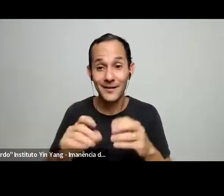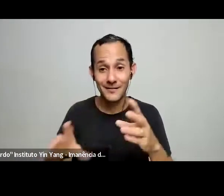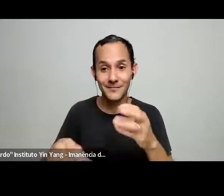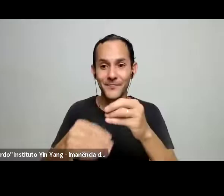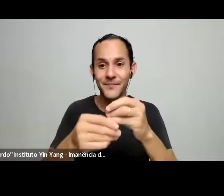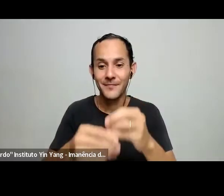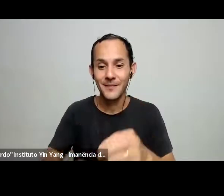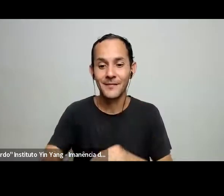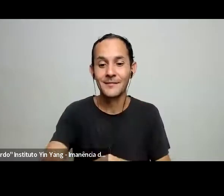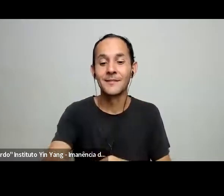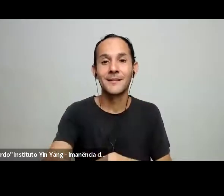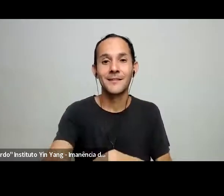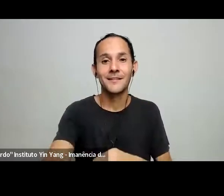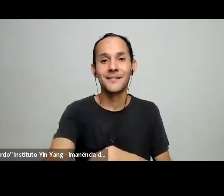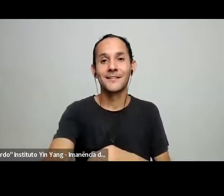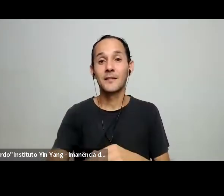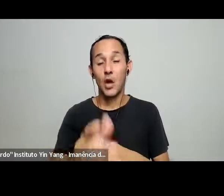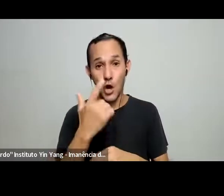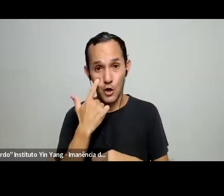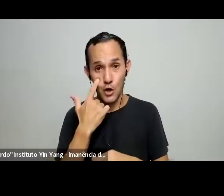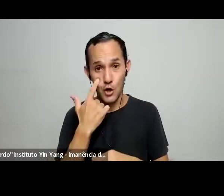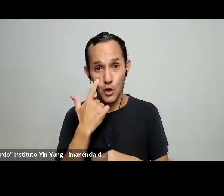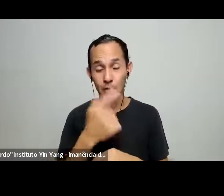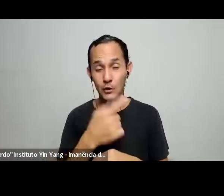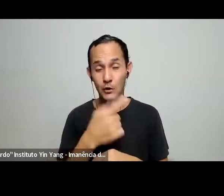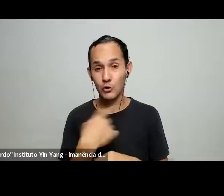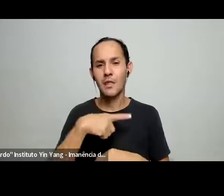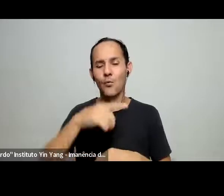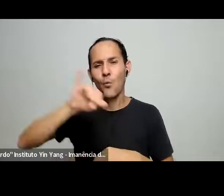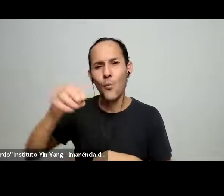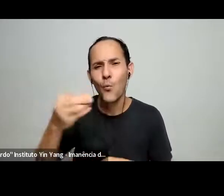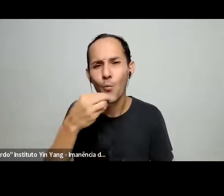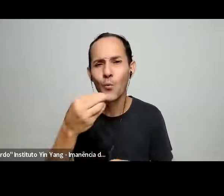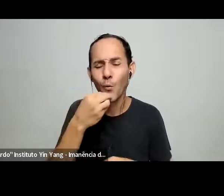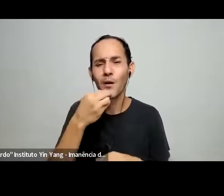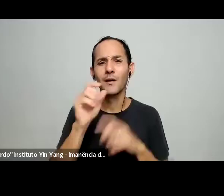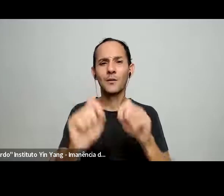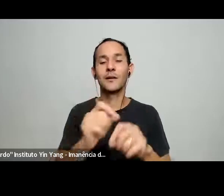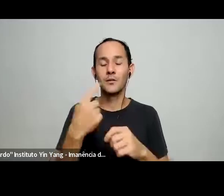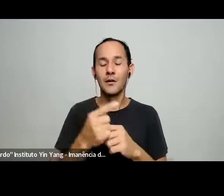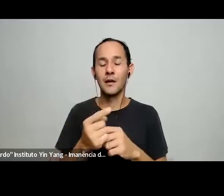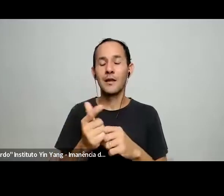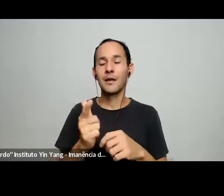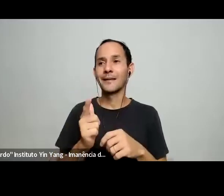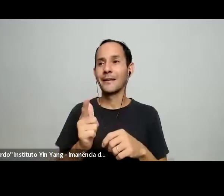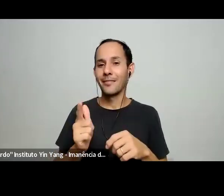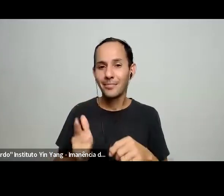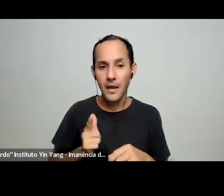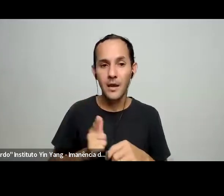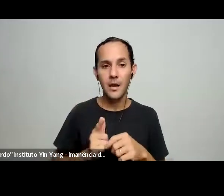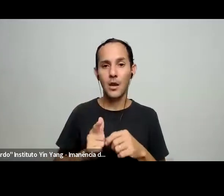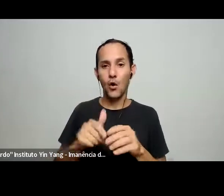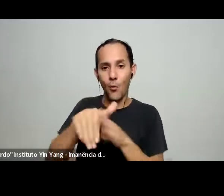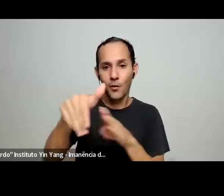aqui, pessoal, para vocês, é que realmente a gente ter a oportunidade de estar tendo essa orientação